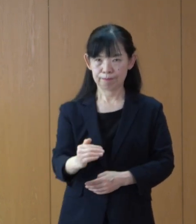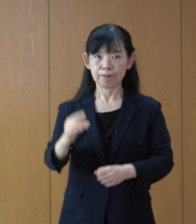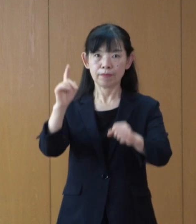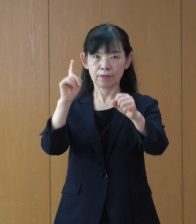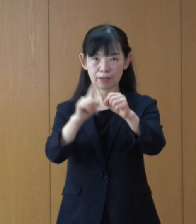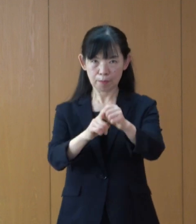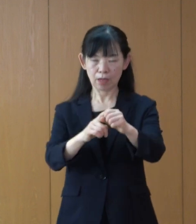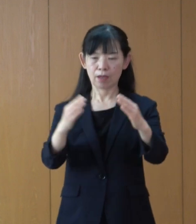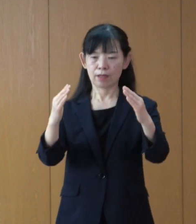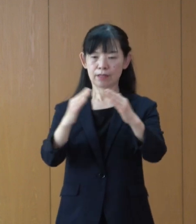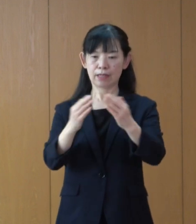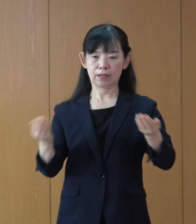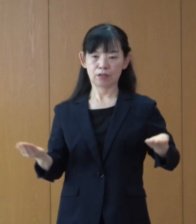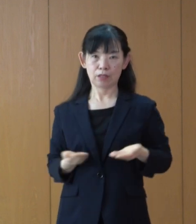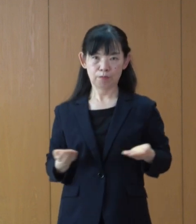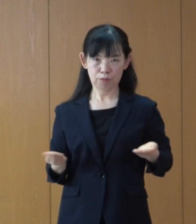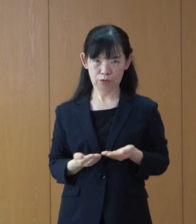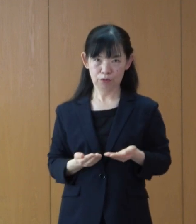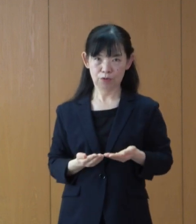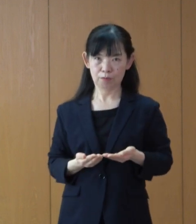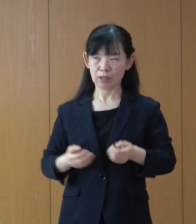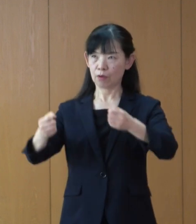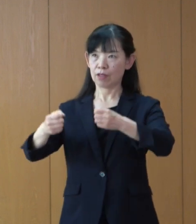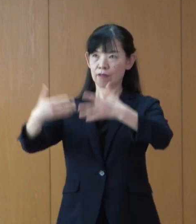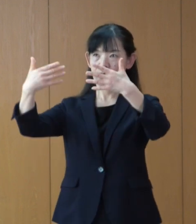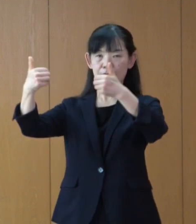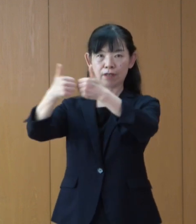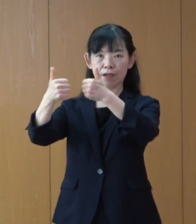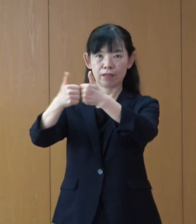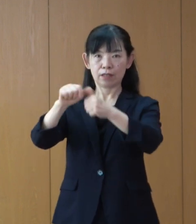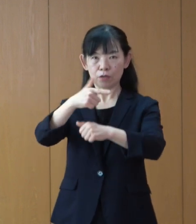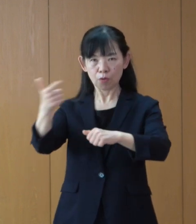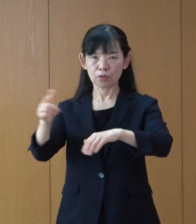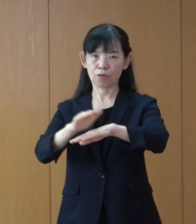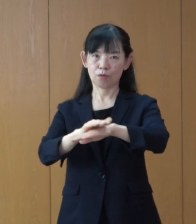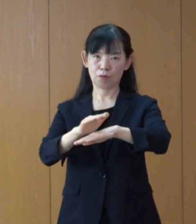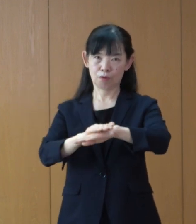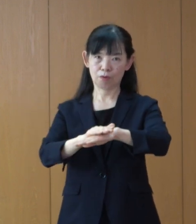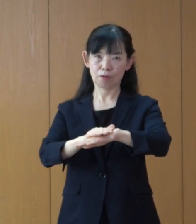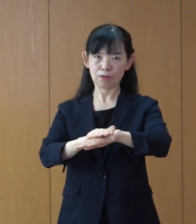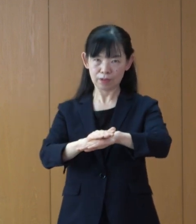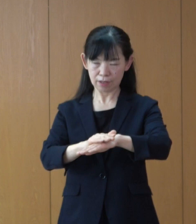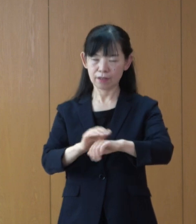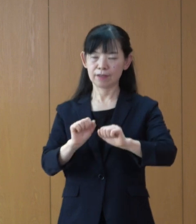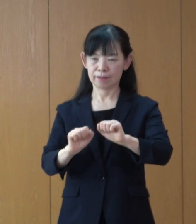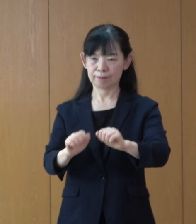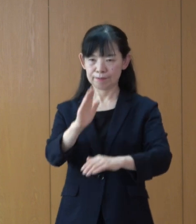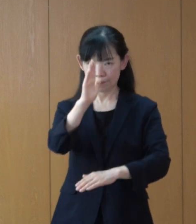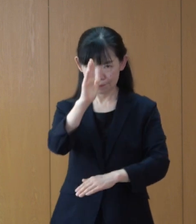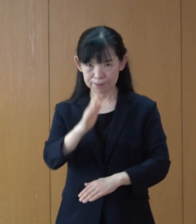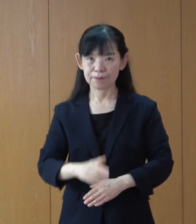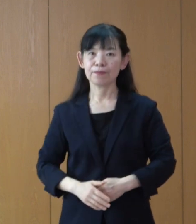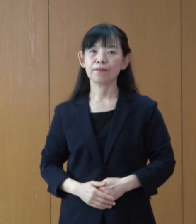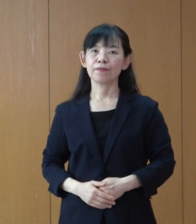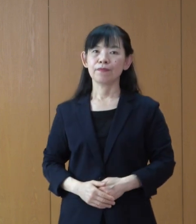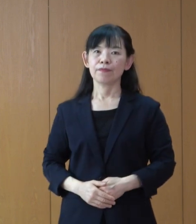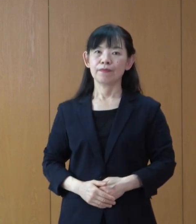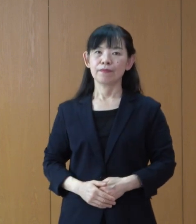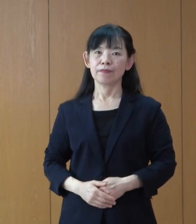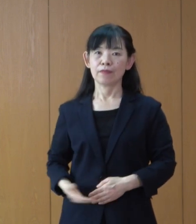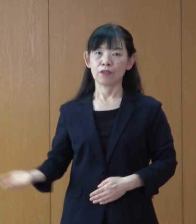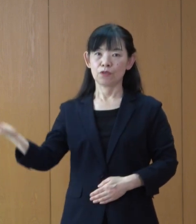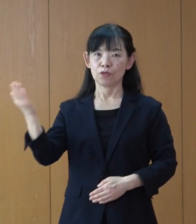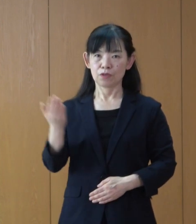の在宅勤務、テレビ会議などの取り組みをお願いいたします。次